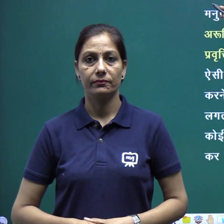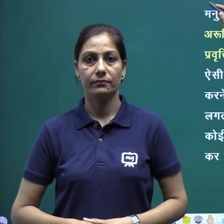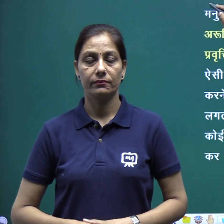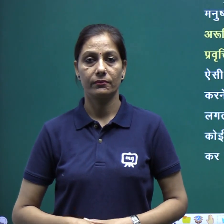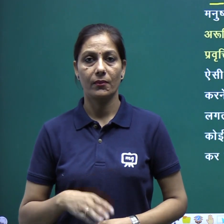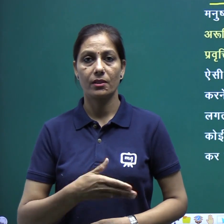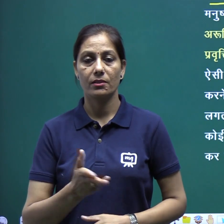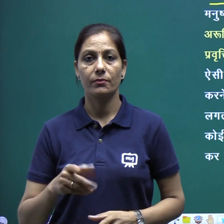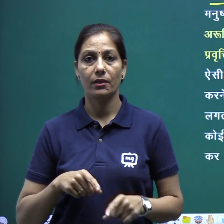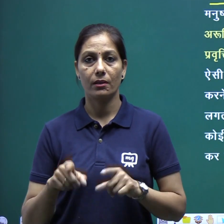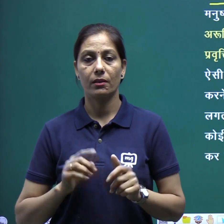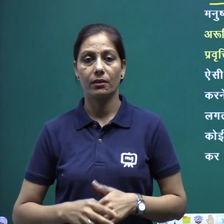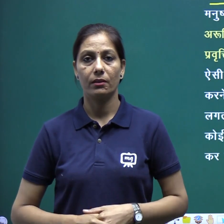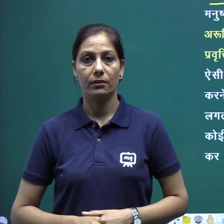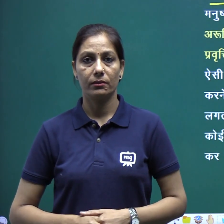इस प्रकार का